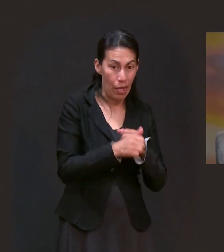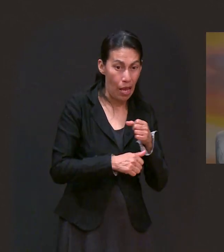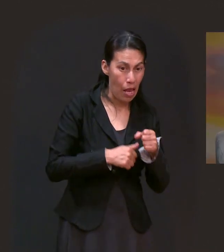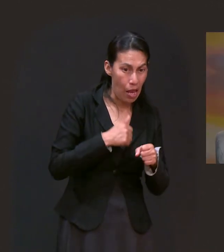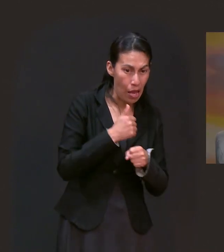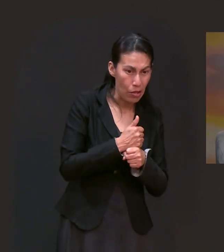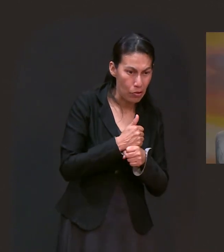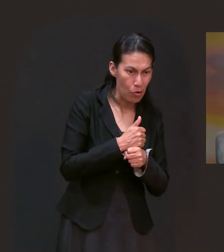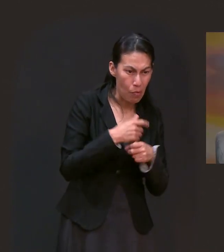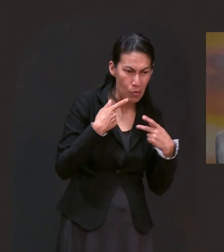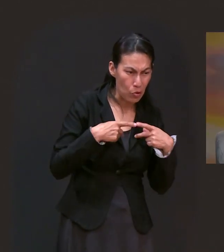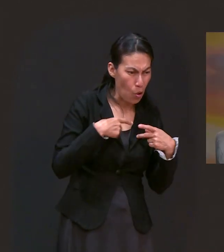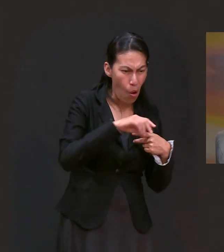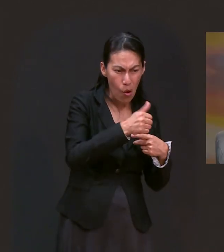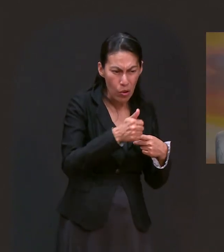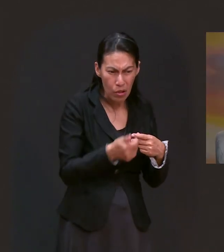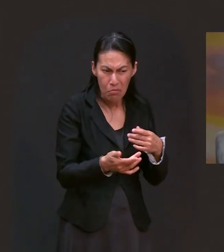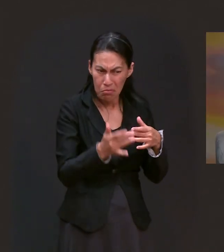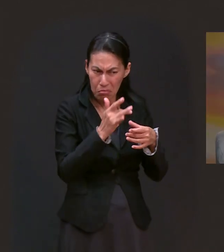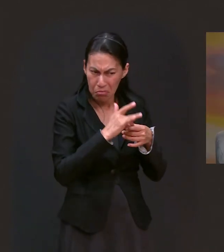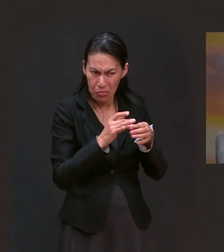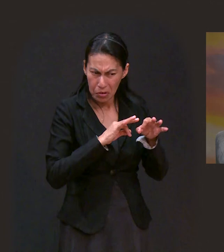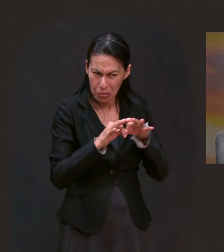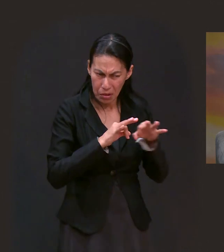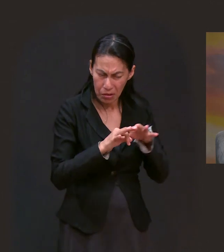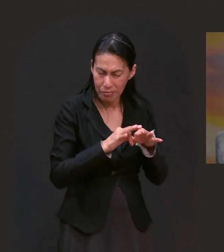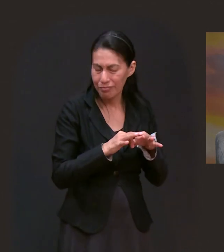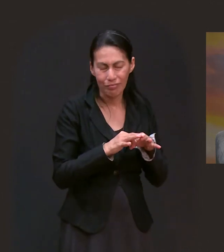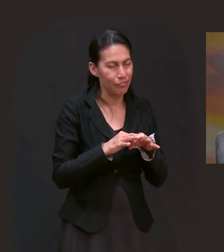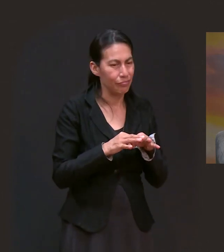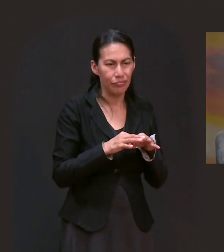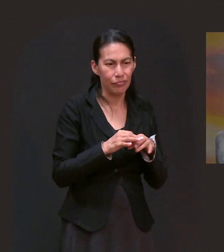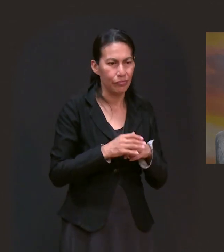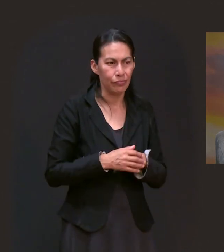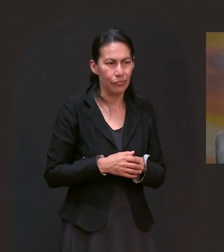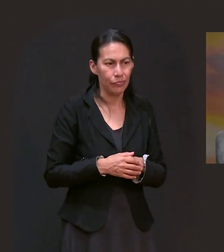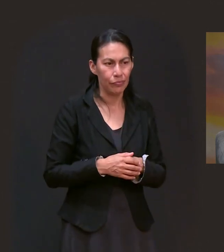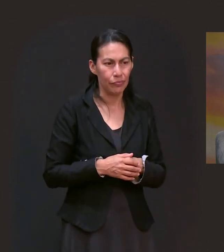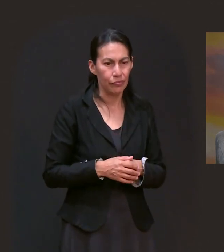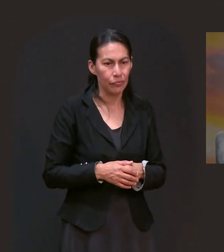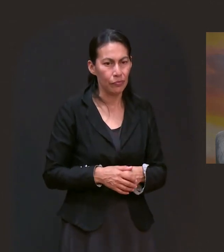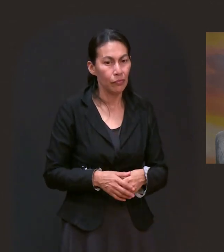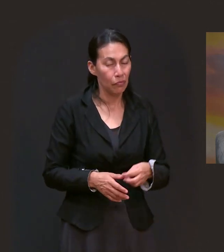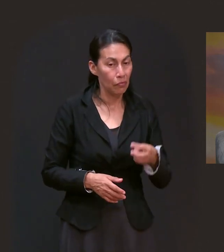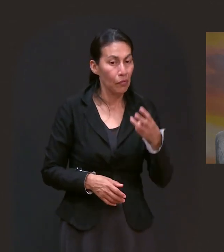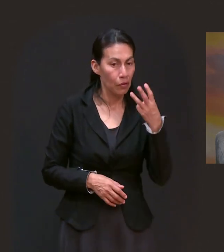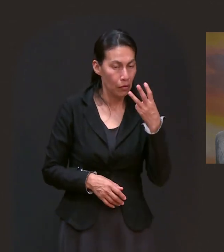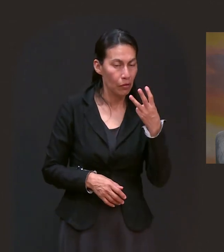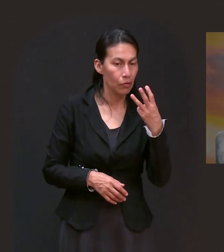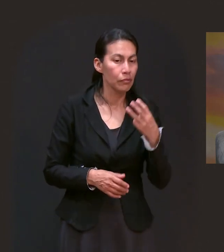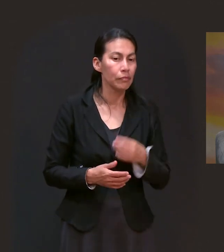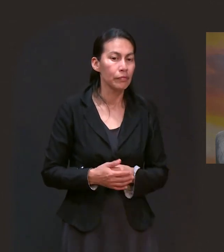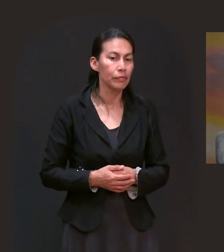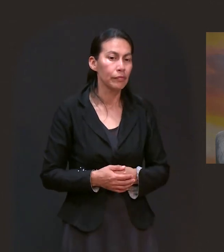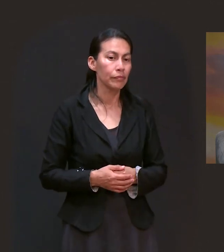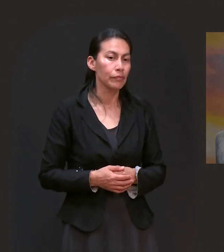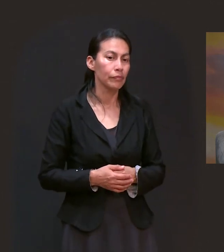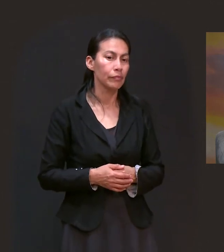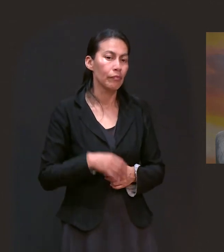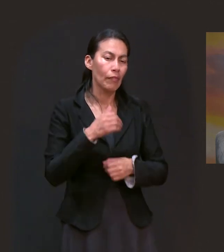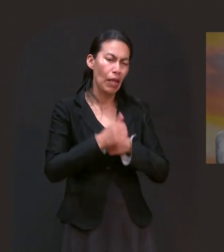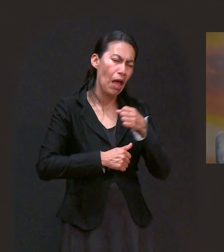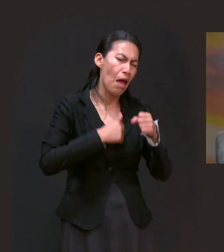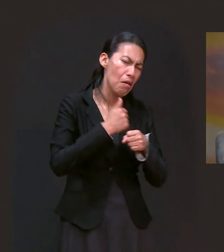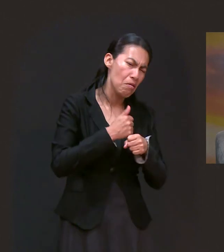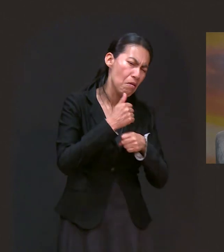desde ese año incluso se cerró uno más se quedaron al final como 223 entonces si existe correcto es